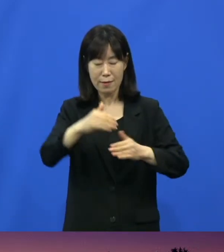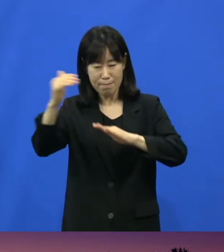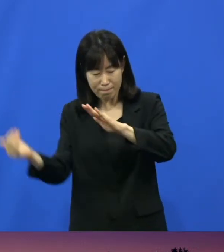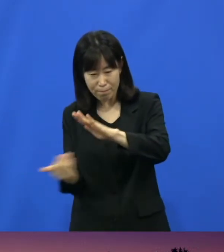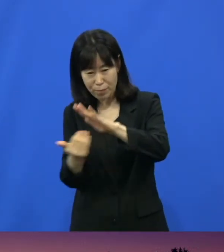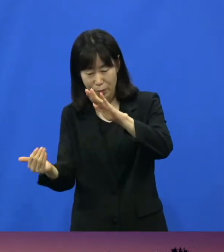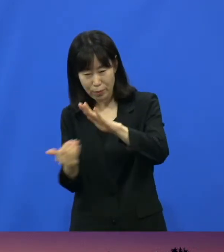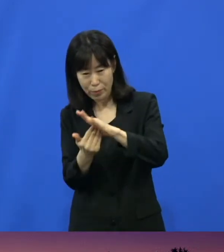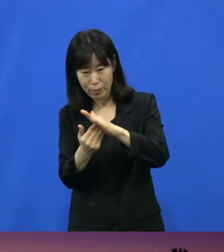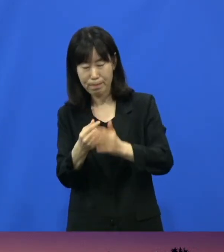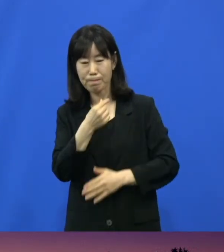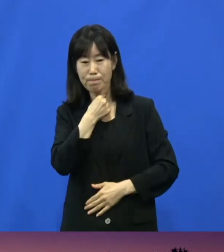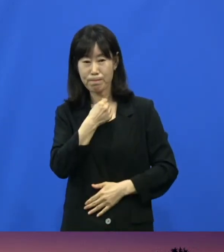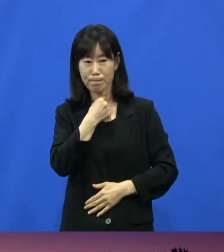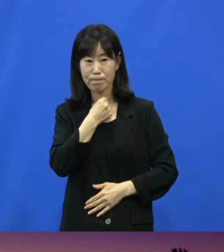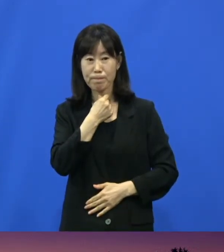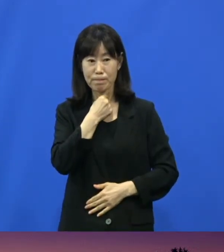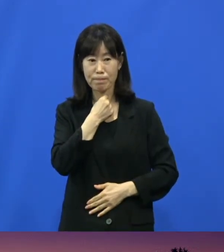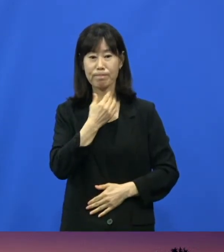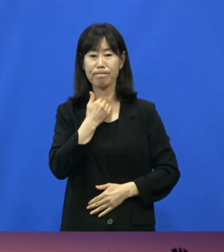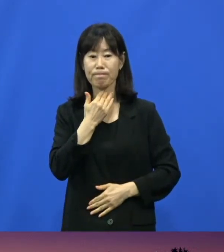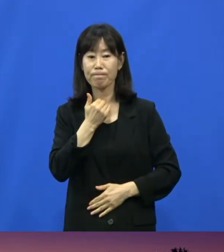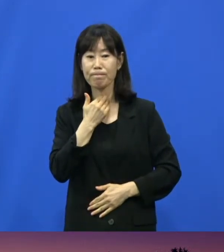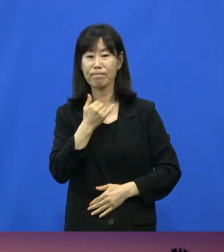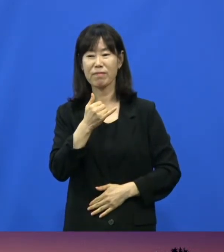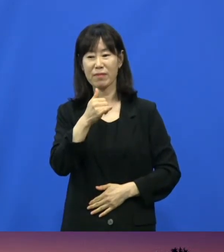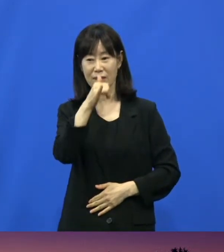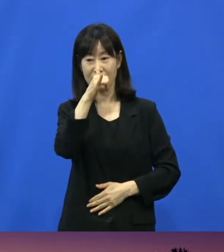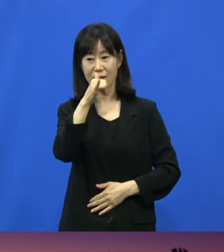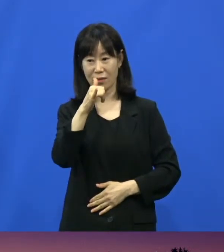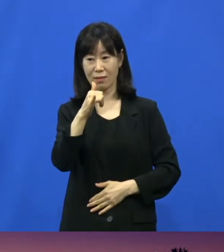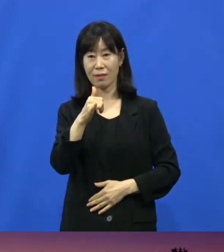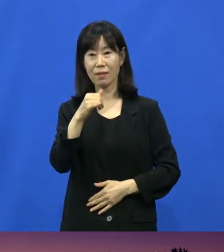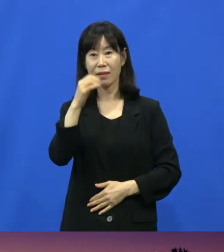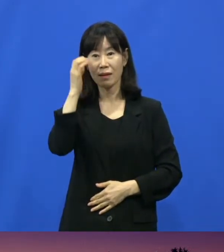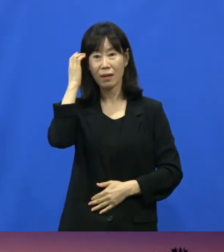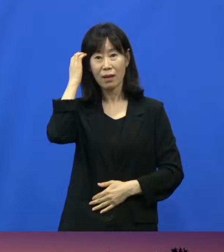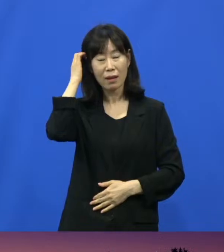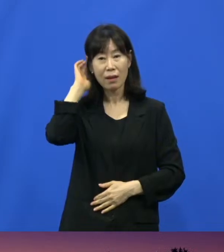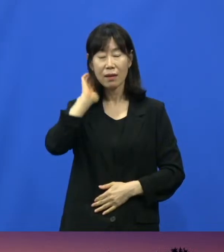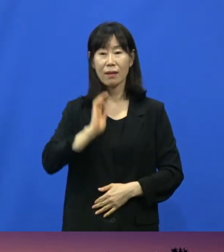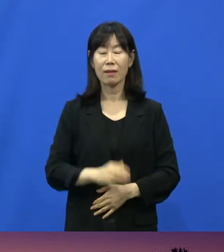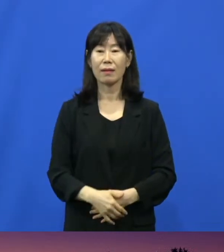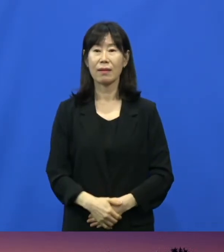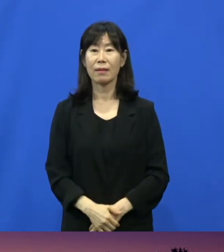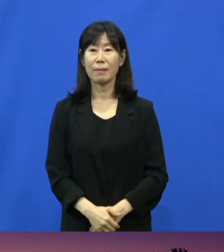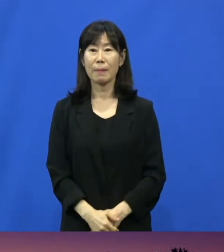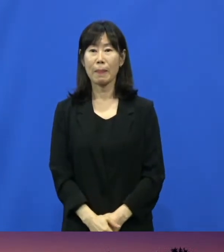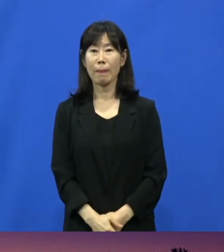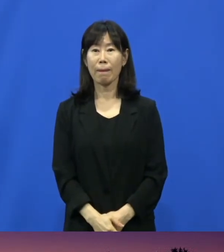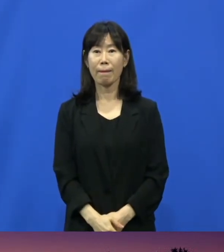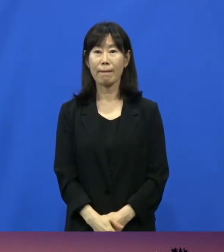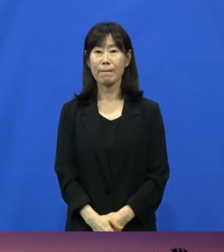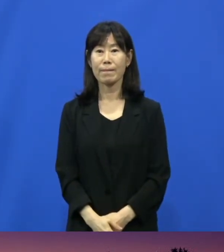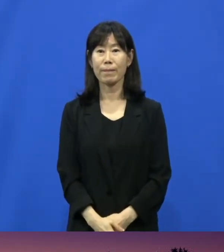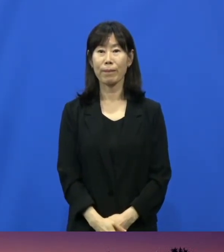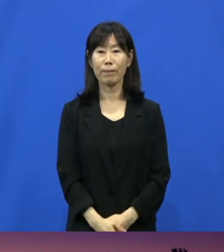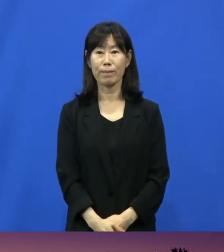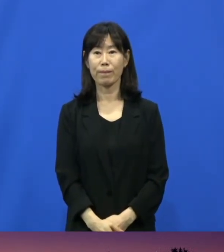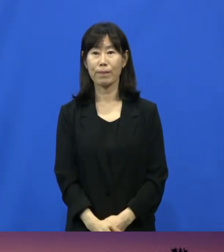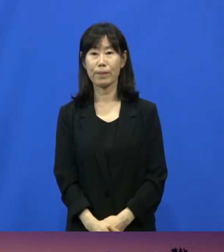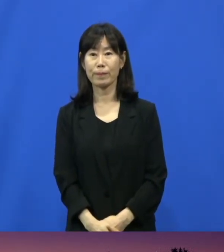해내겠다라고 하는 강한 욕구가 있죠. 그래서 자기 자신을